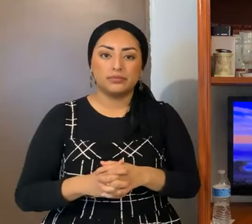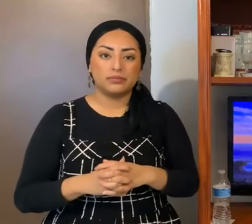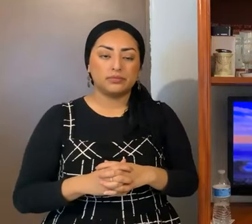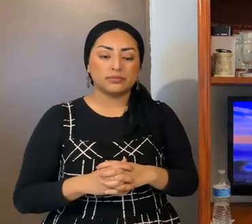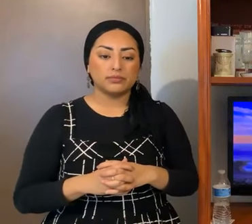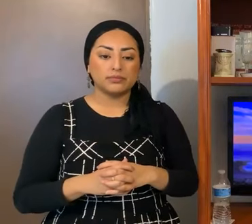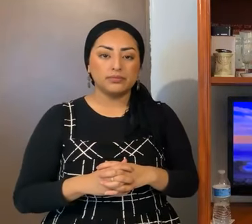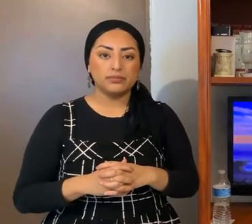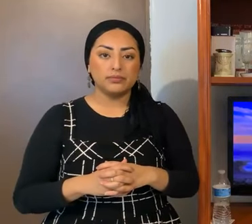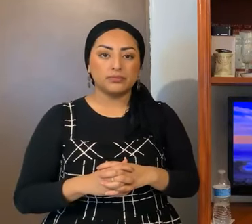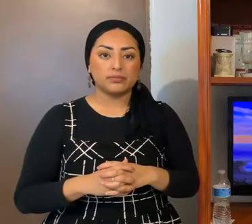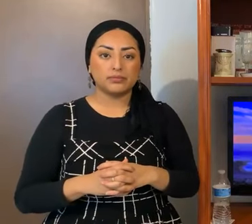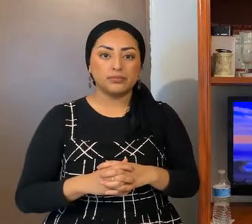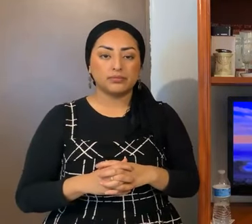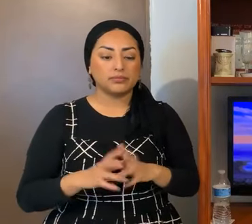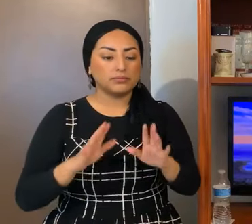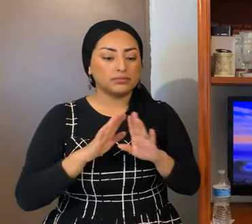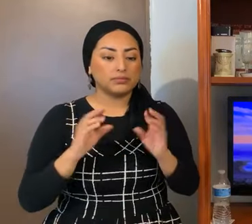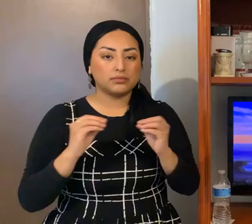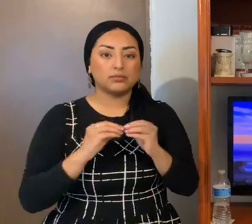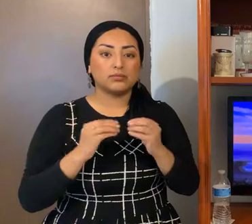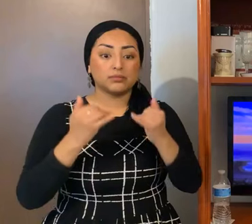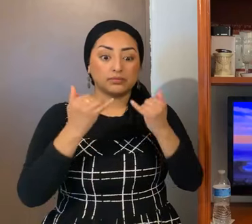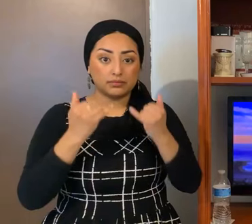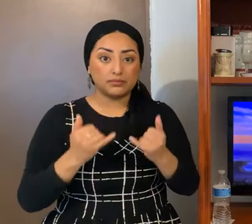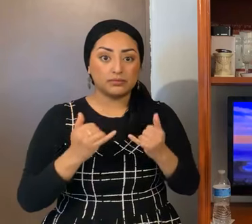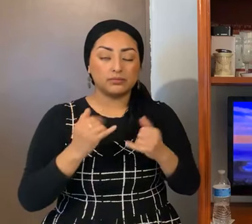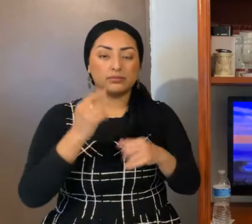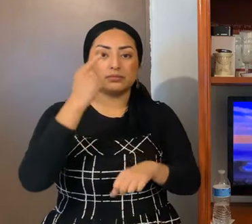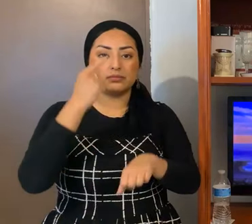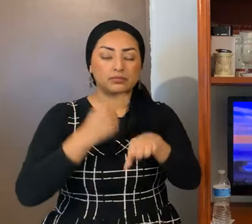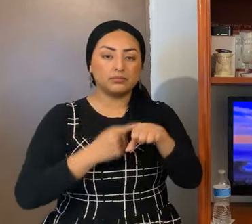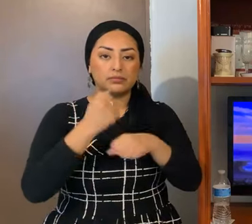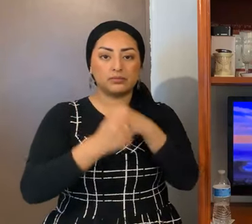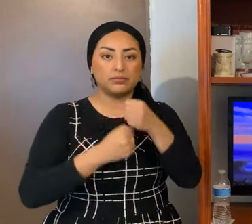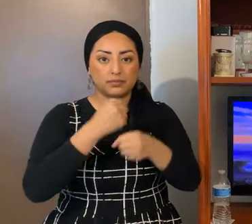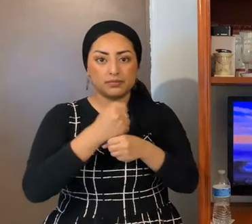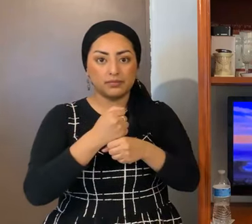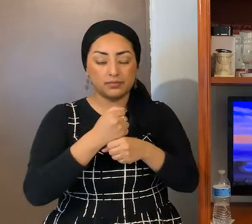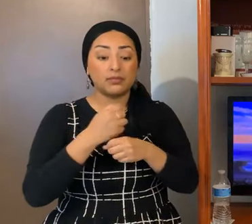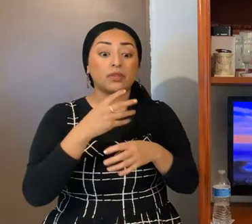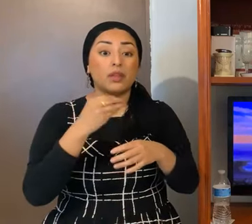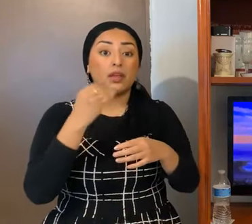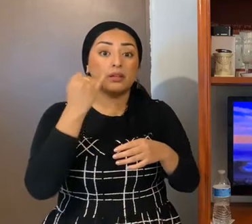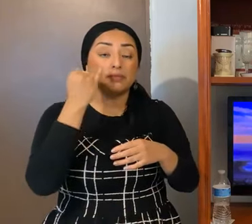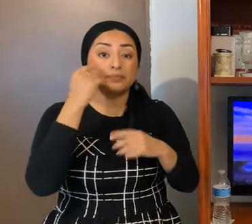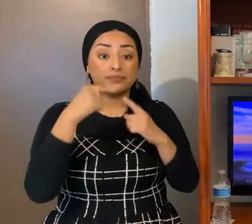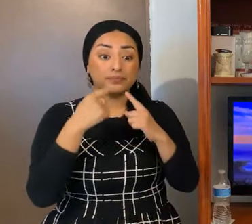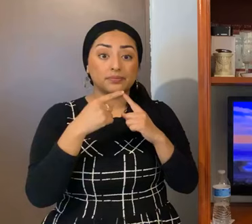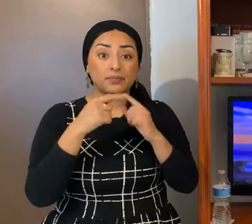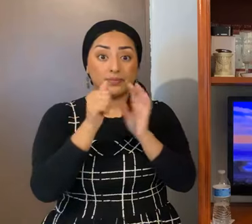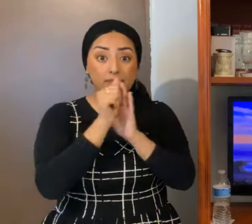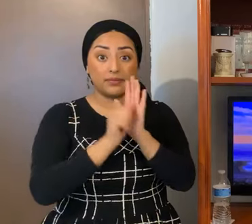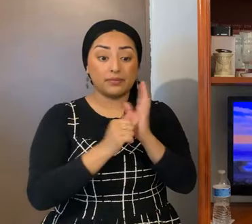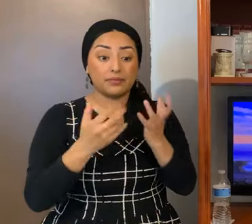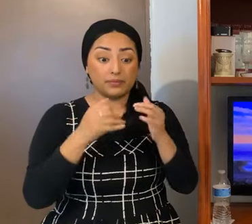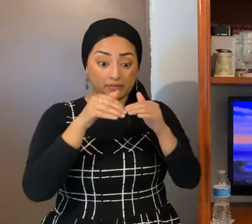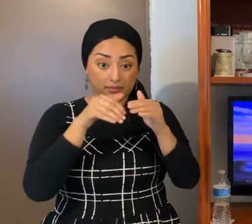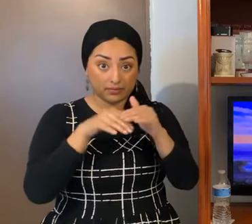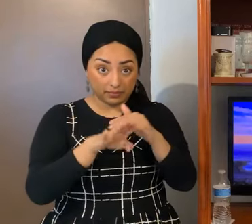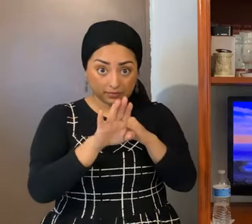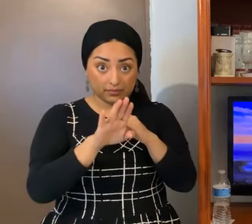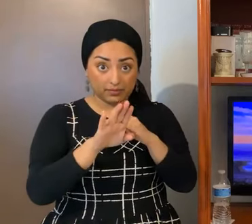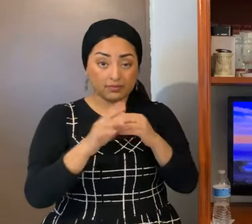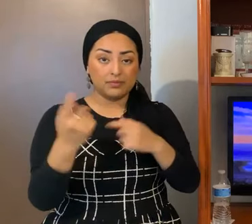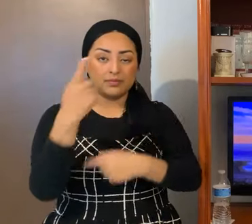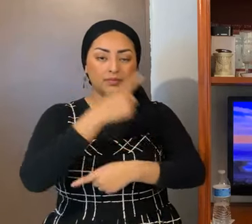santo, santísimo, todo el tiempo, ya no. Ahora una vez al año. 2, cuando quisiera hacerlo, cuando debiera hacerlo, en este